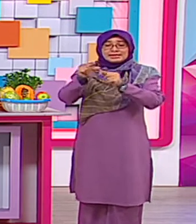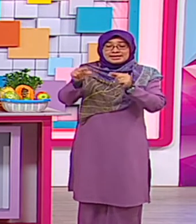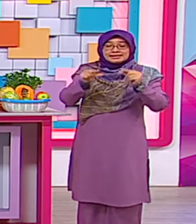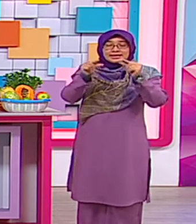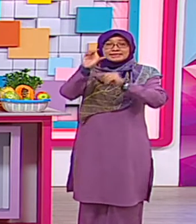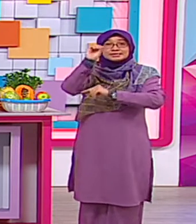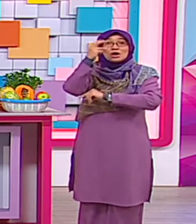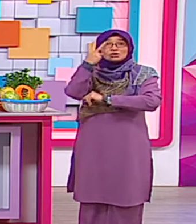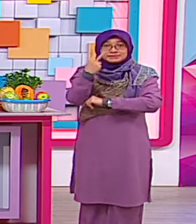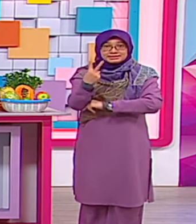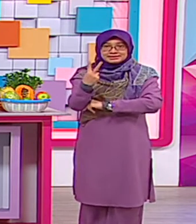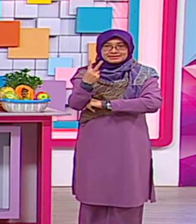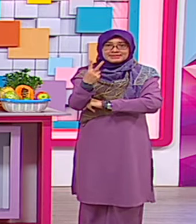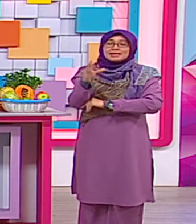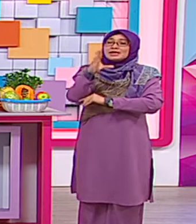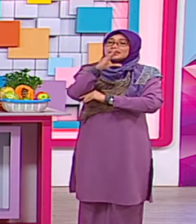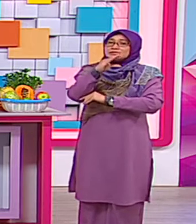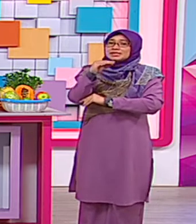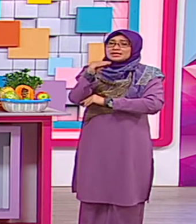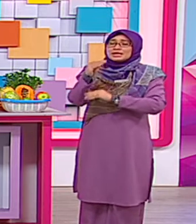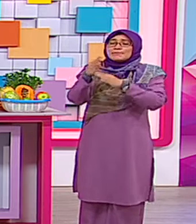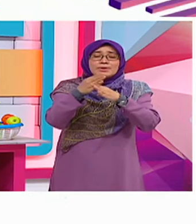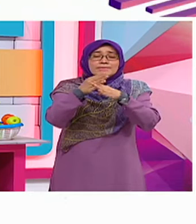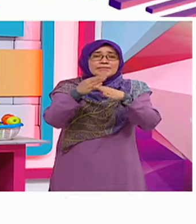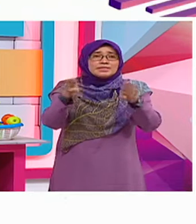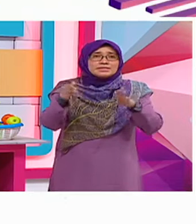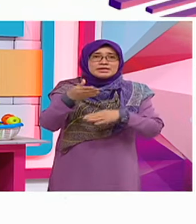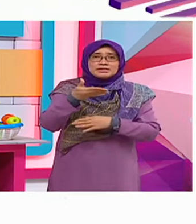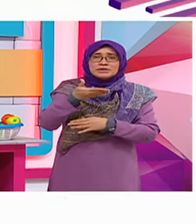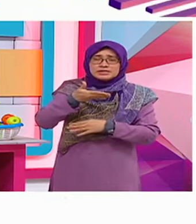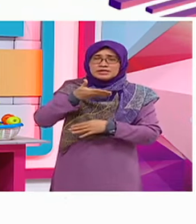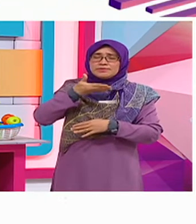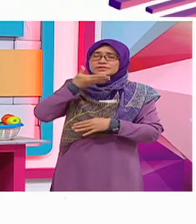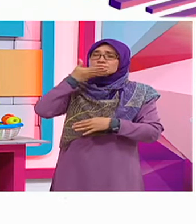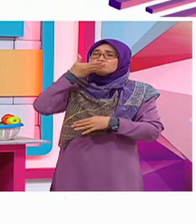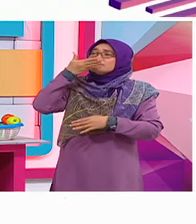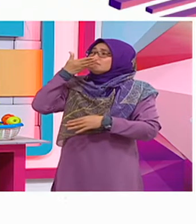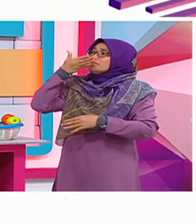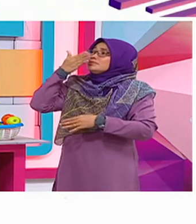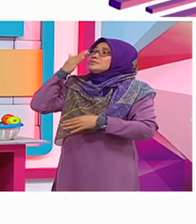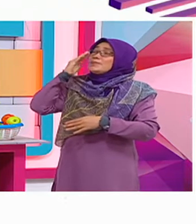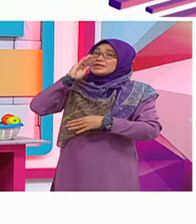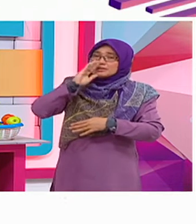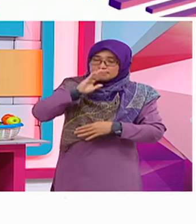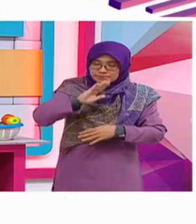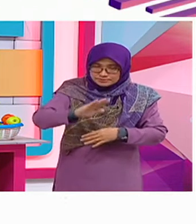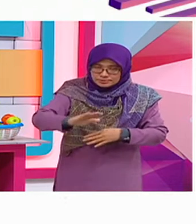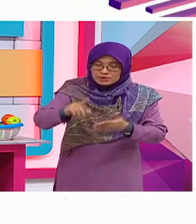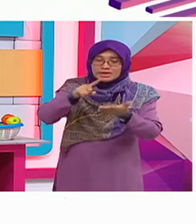gas oksigen dan membebaskan Oke Tarik nafas sore lepas-lepas oke